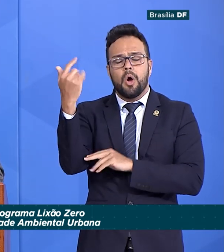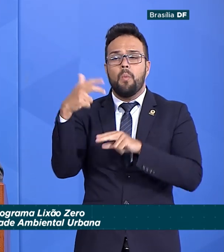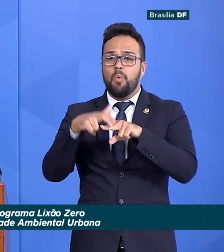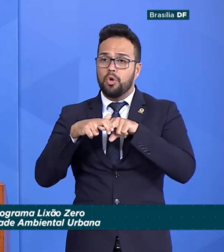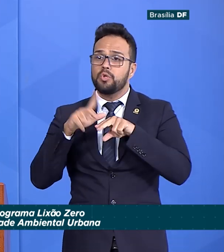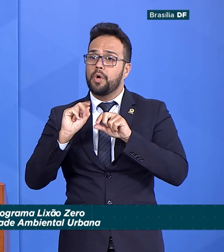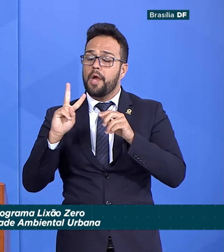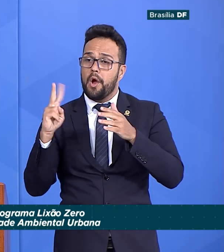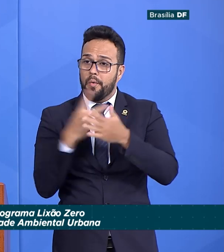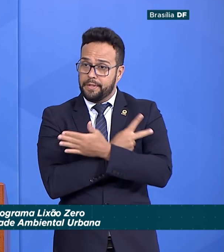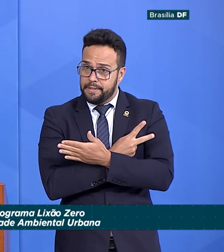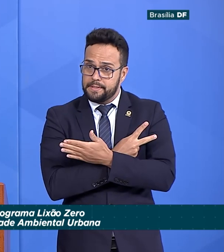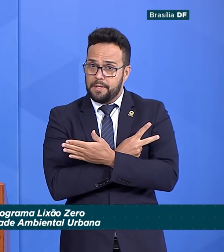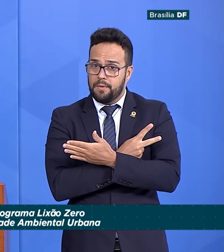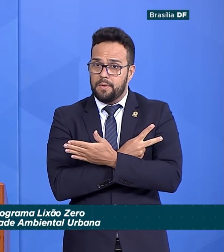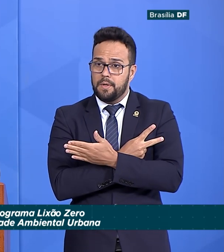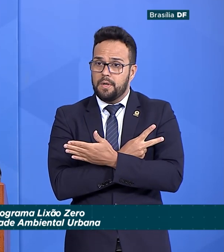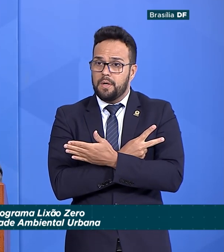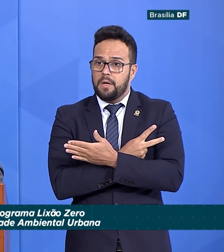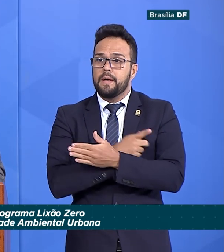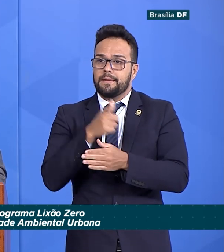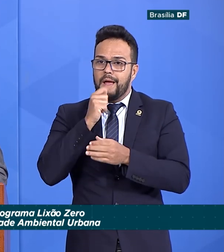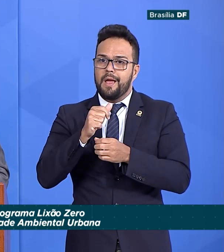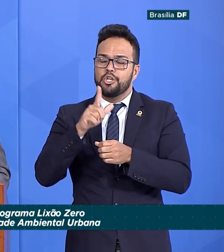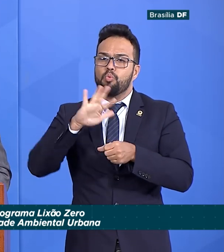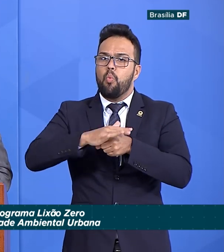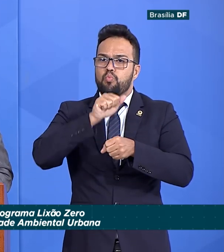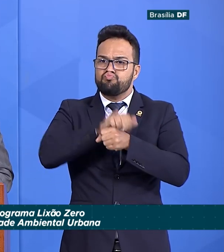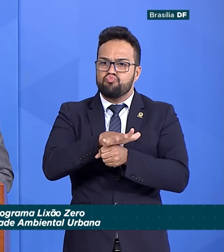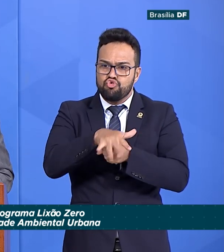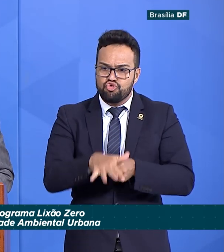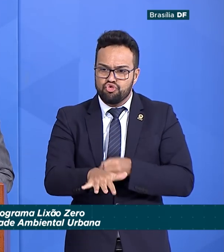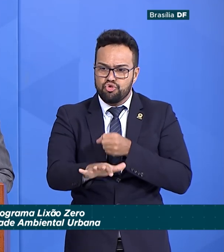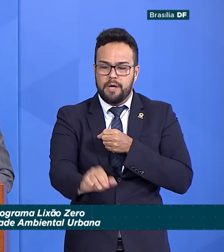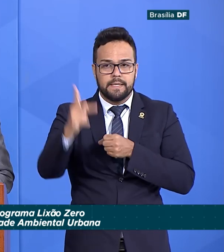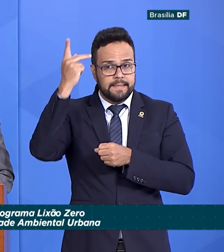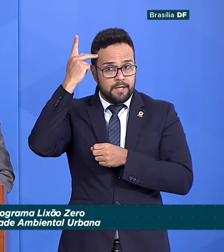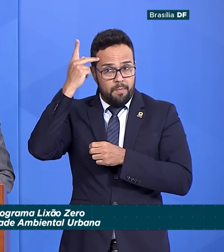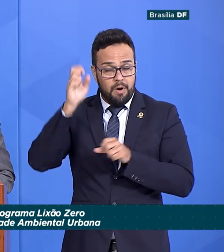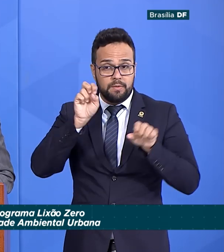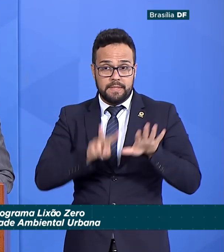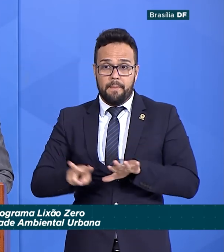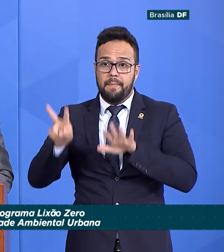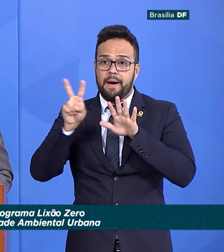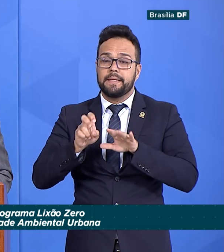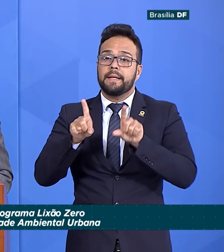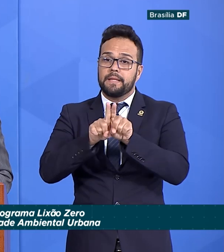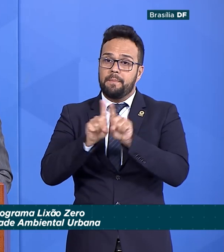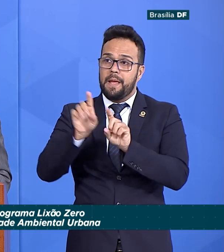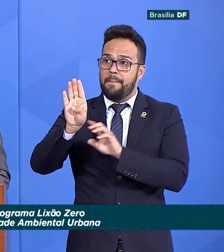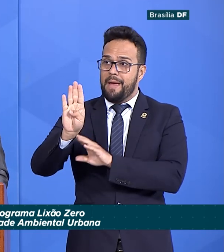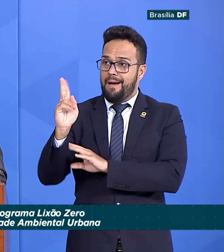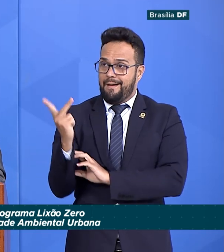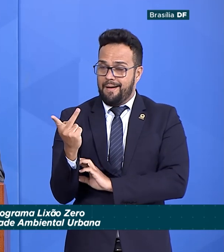da tragédia do que aconteceu com as enchentes em São Paulo nessa semana e em Belo Horizonte na semana